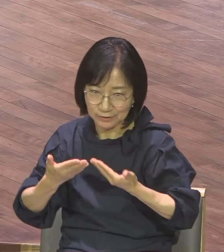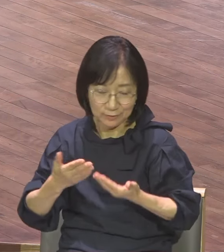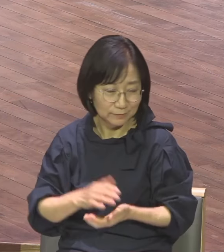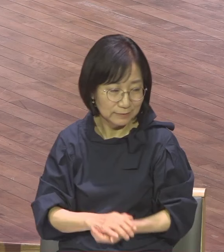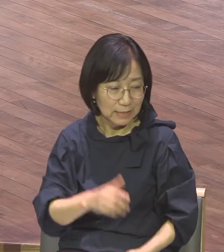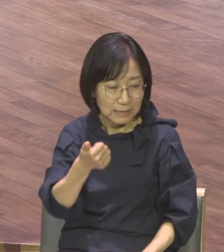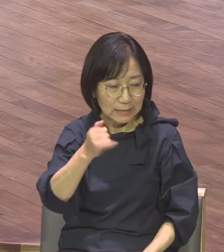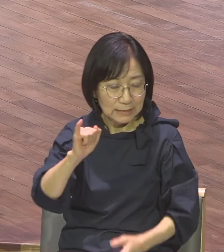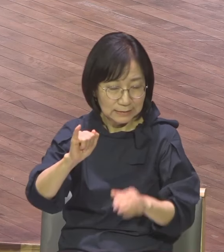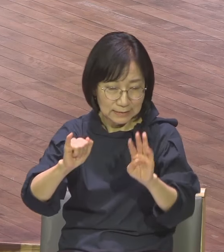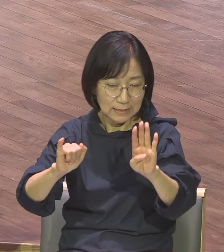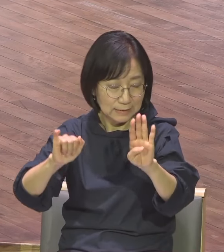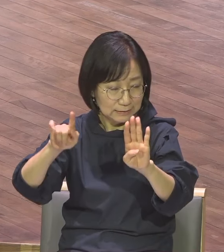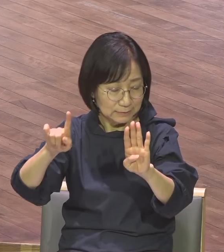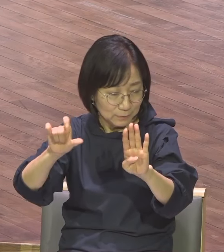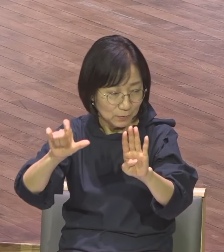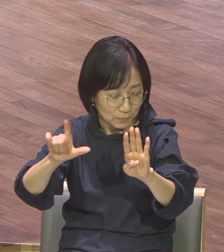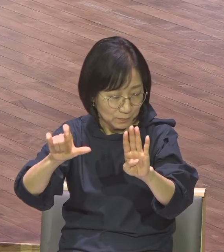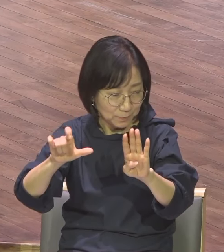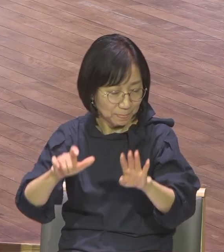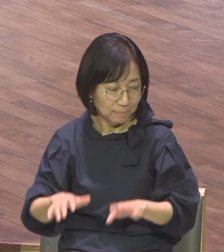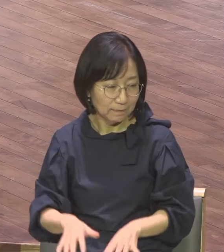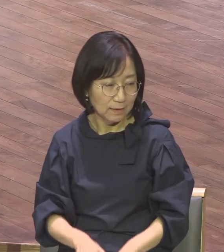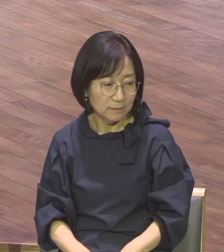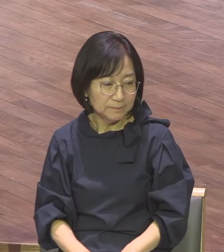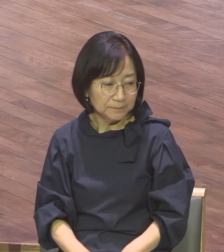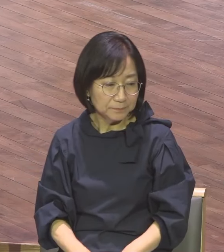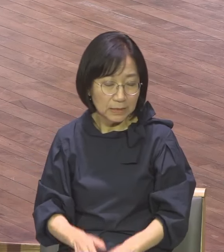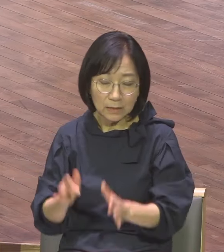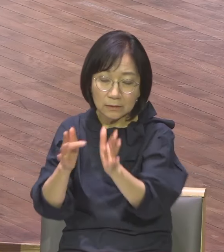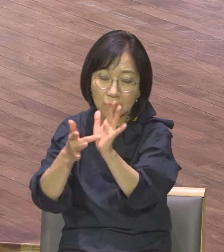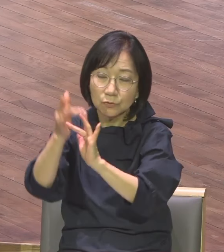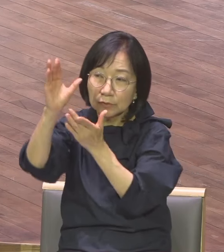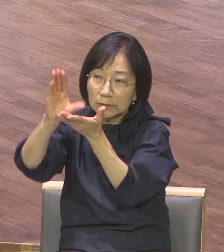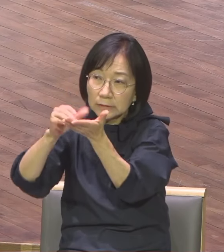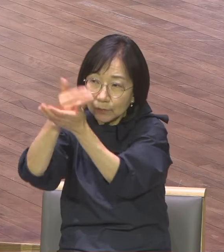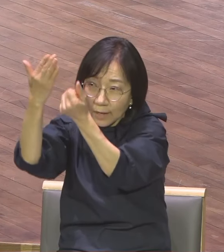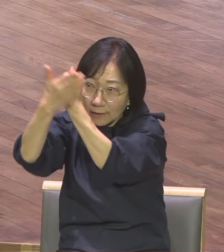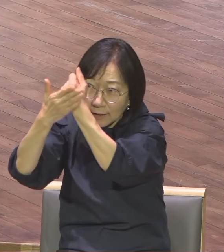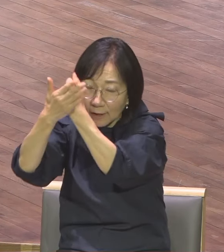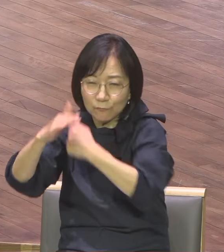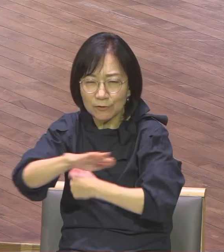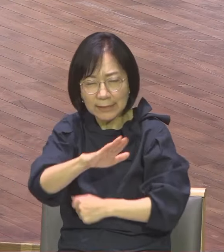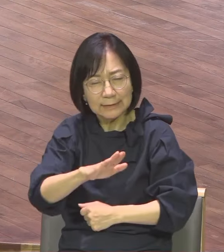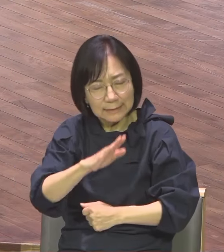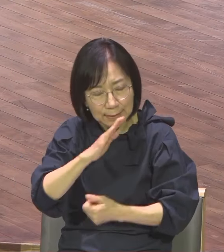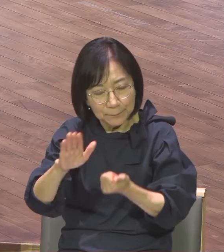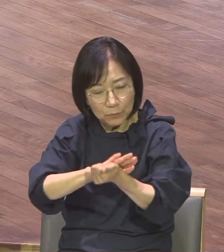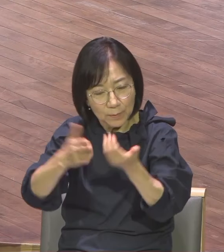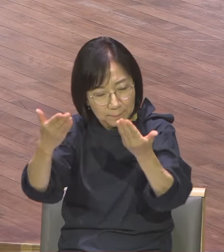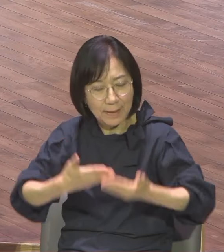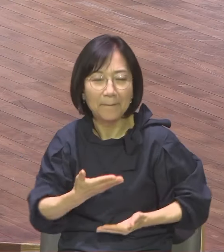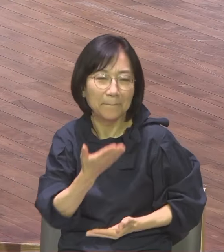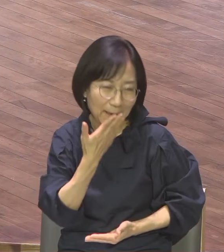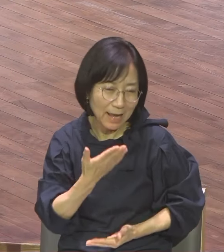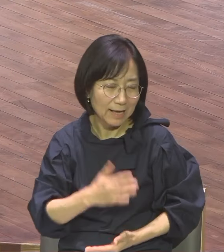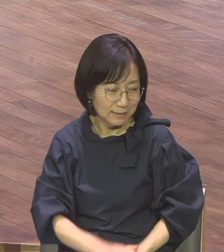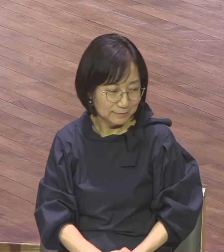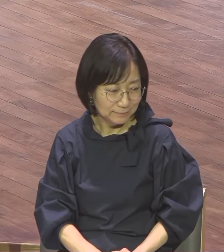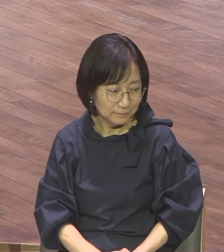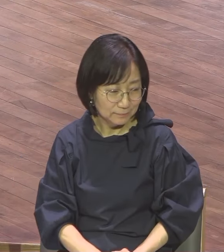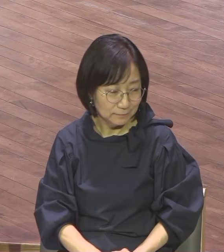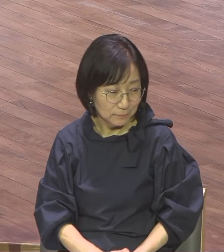4장 15절로 10절을 보면 예수 그리스도를 통해 우리가 참된 위로를 받을 수 있다는 사실을 강조하고 있죠. 우리에게 있는